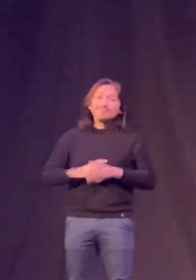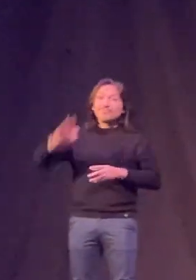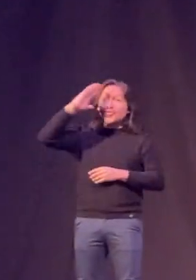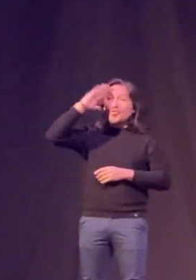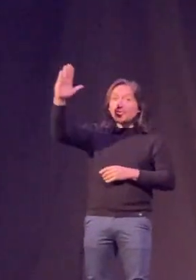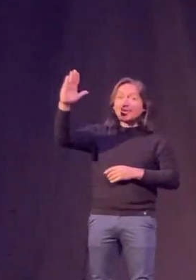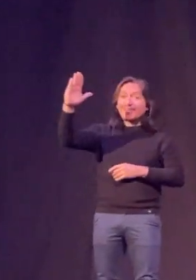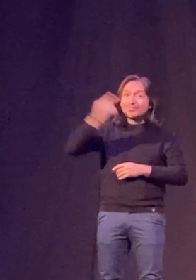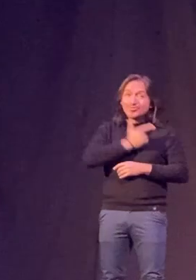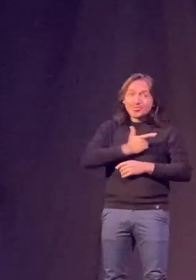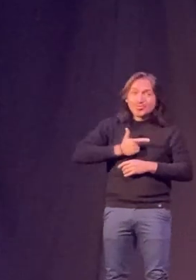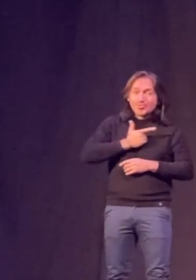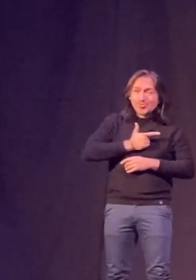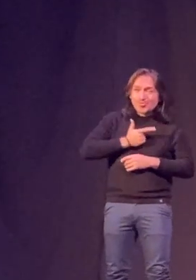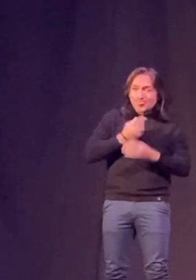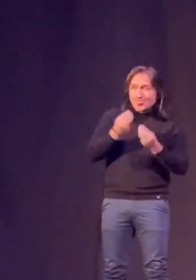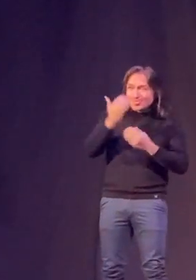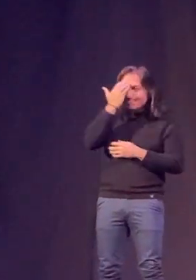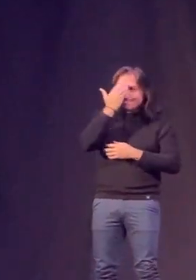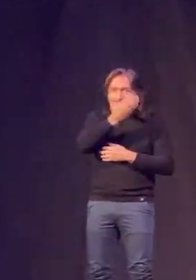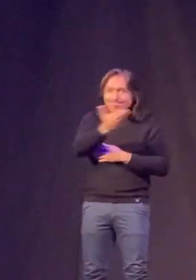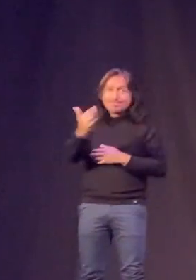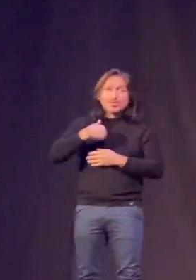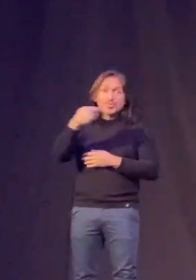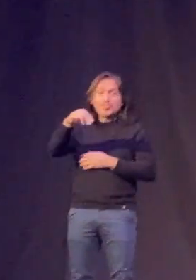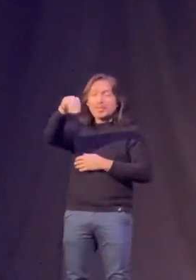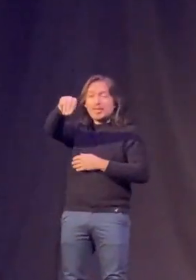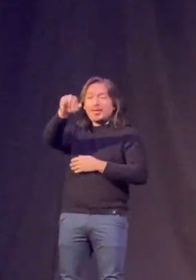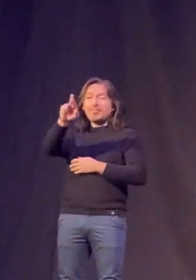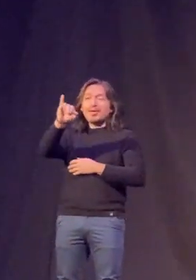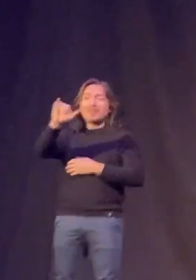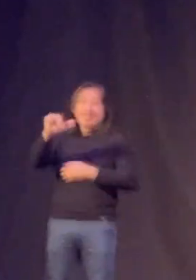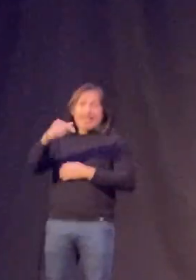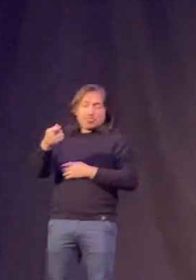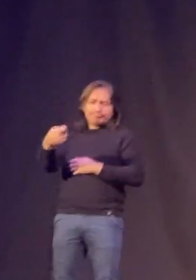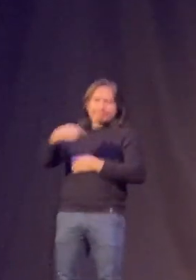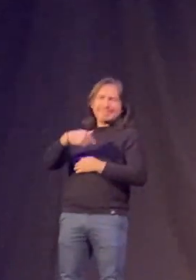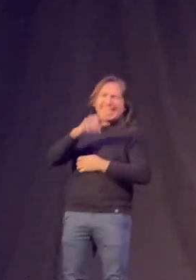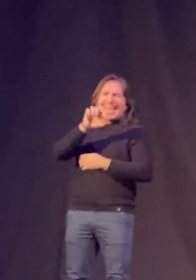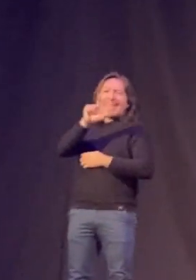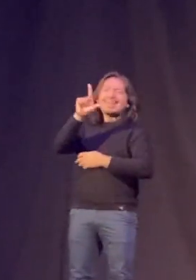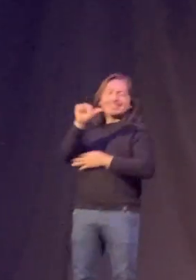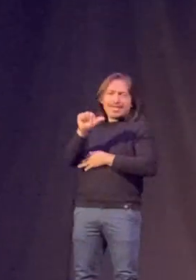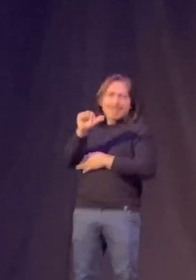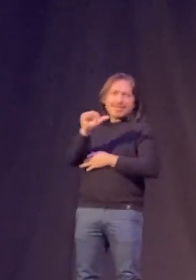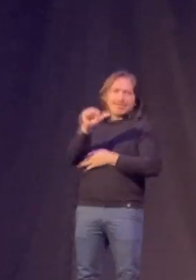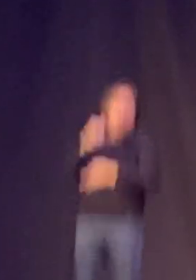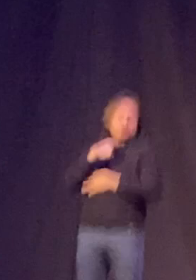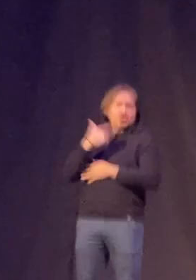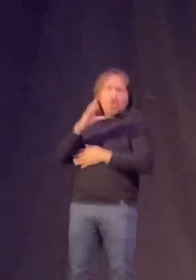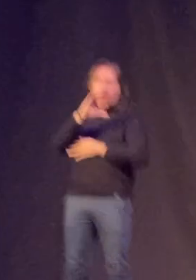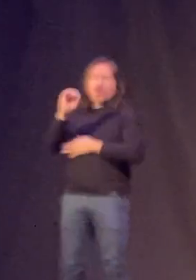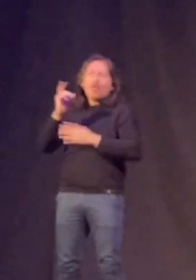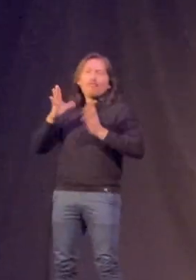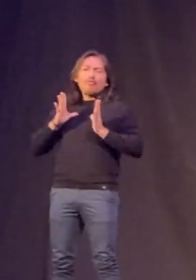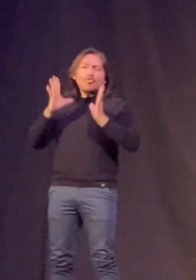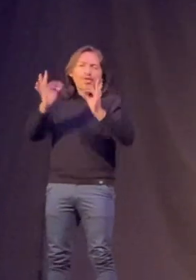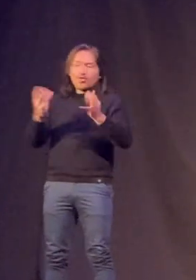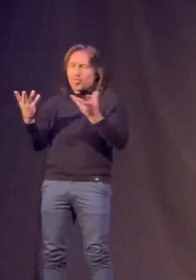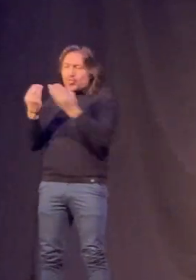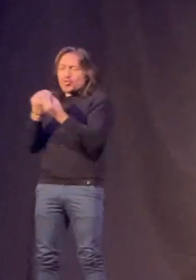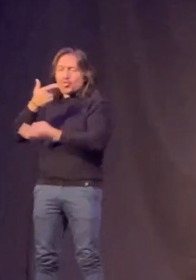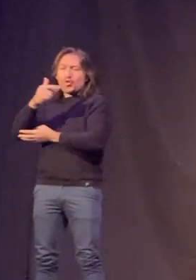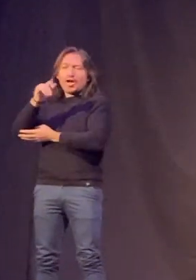Hola, mucho gusto. Mi nombre es María, mi pronombre es ella, y soy cofundadora de 33 Productores junto con Gabriel